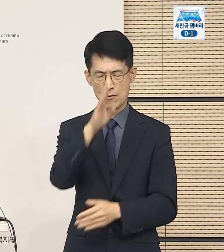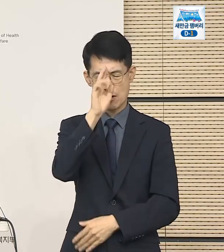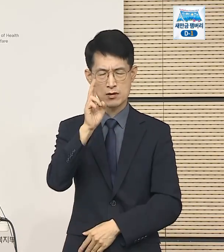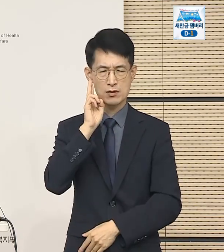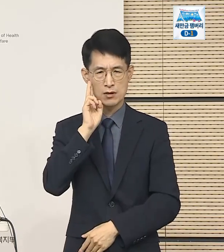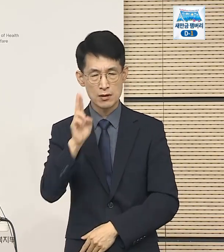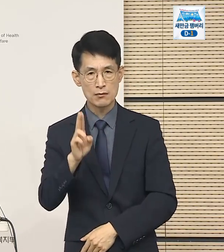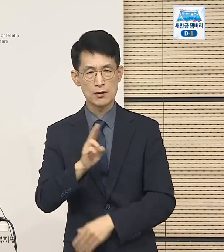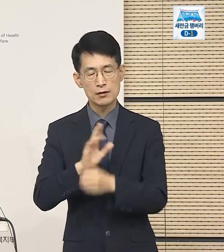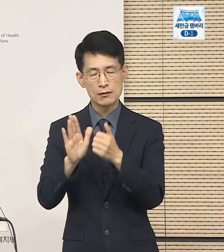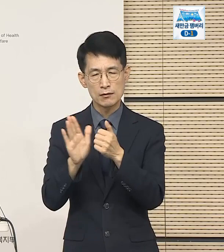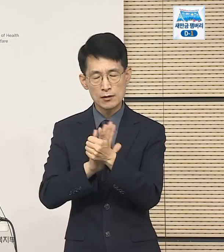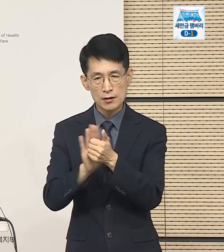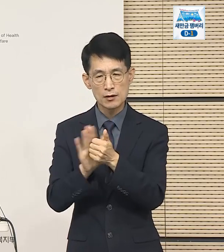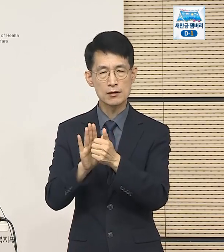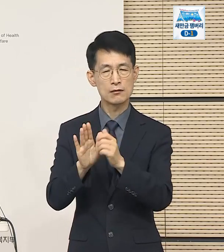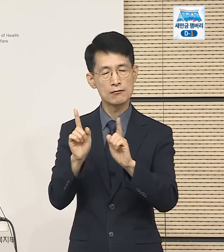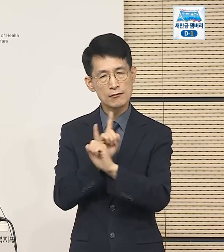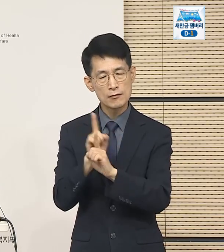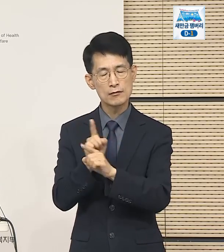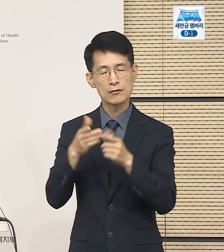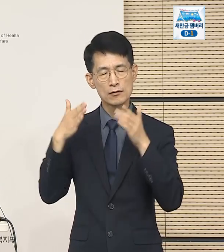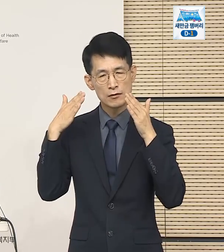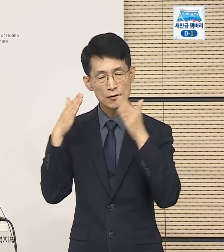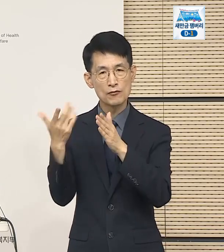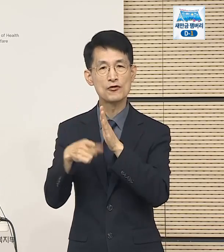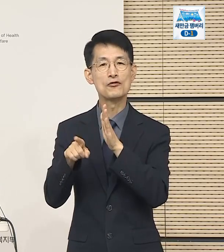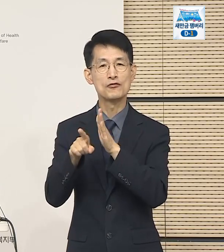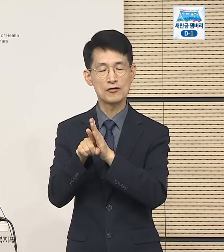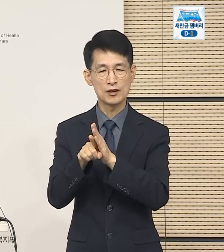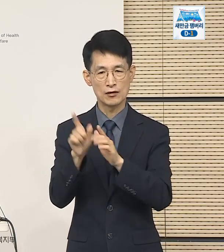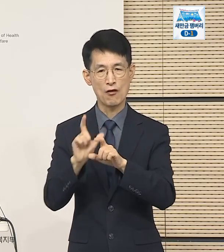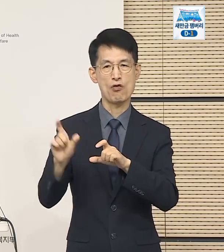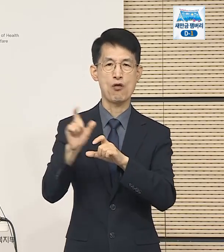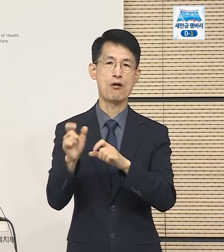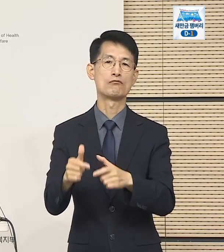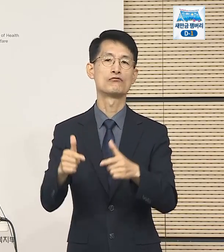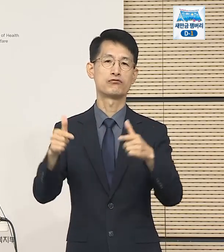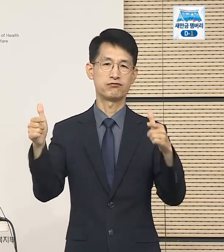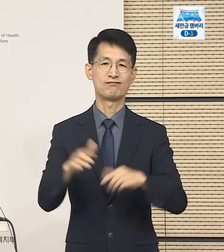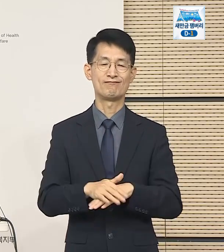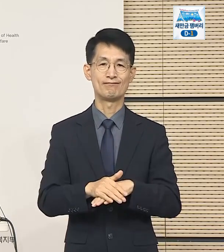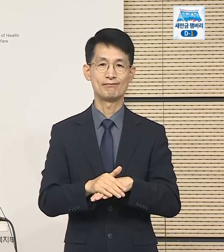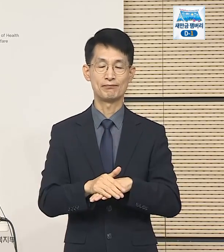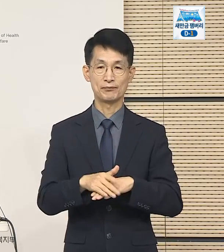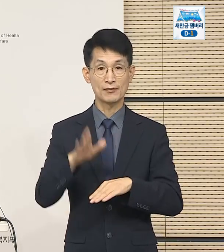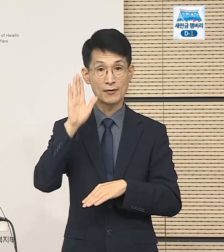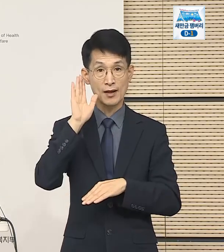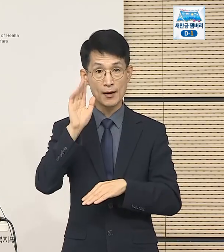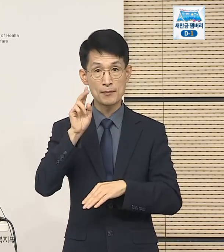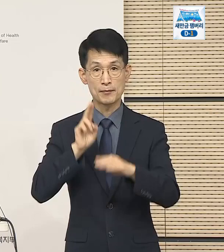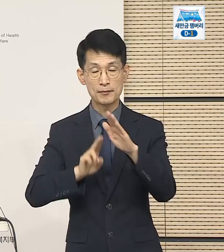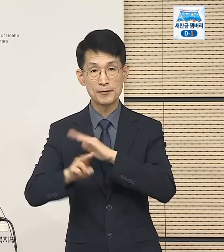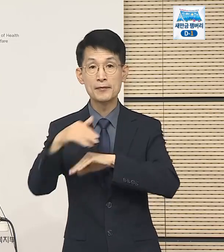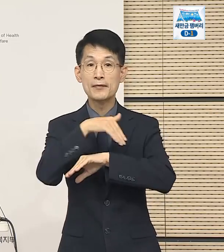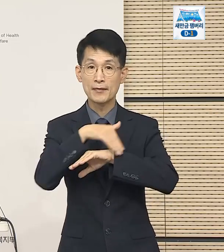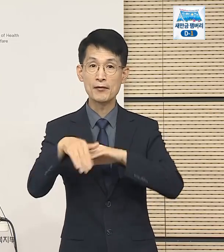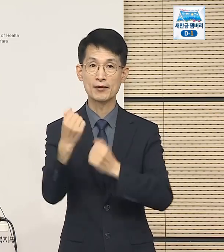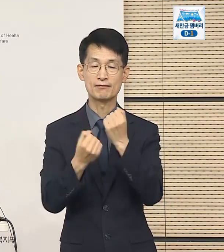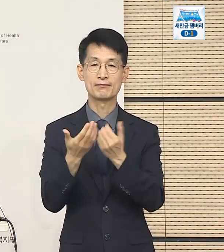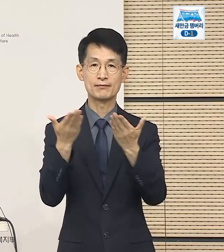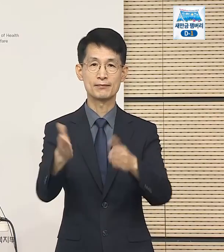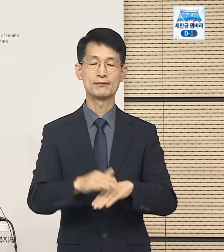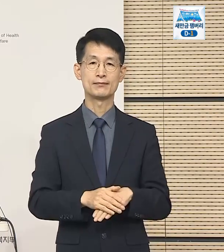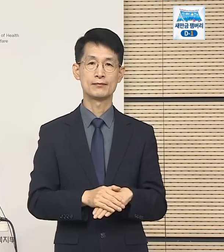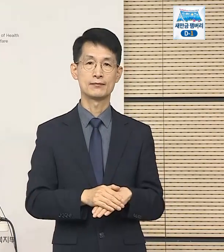전문 치료 강화 기조에 연장선상에 있습니다 종합계획의 비전 및 추진 전략입니다